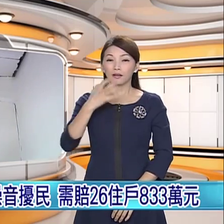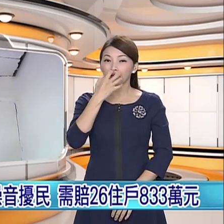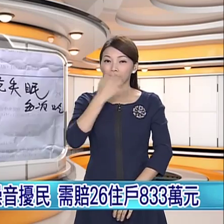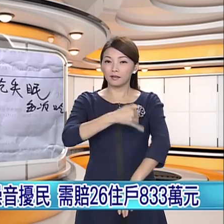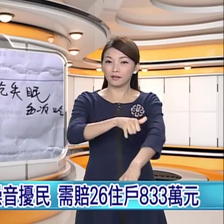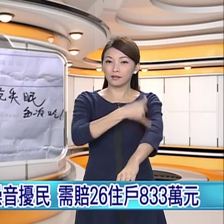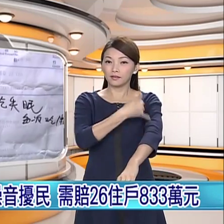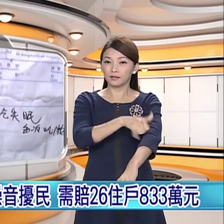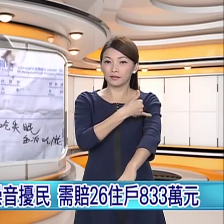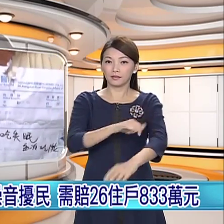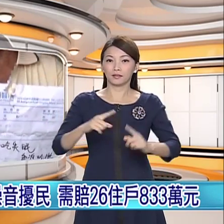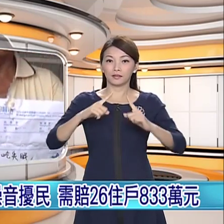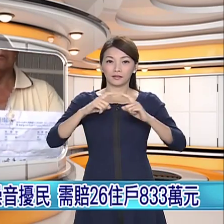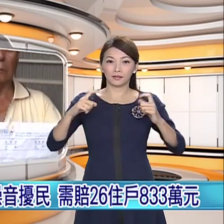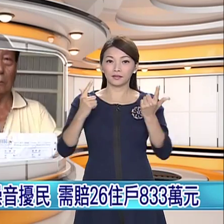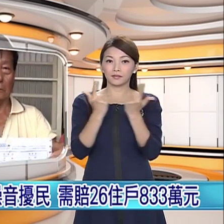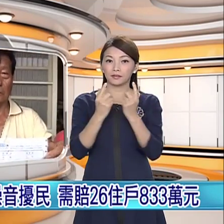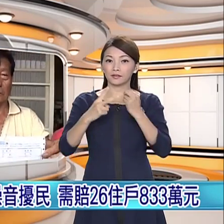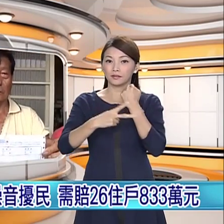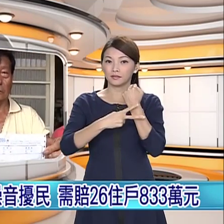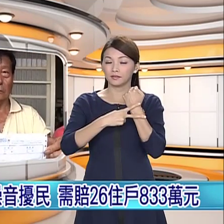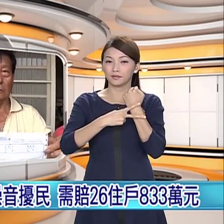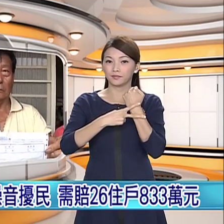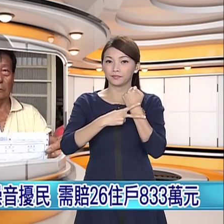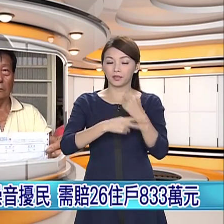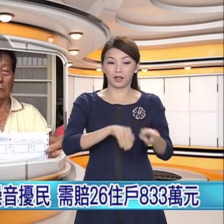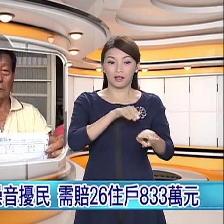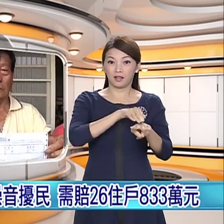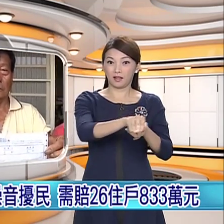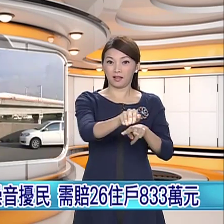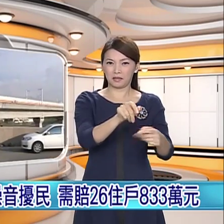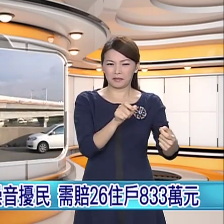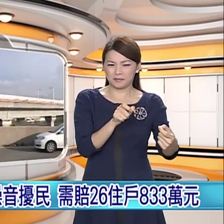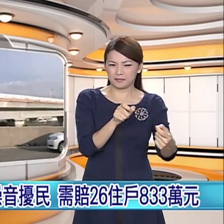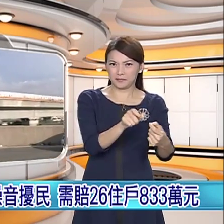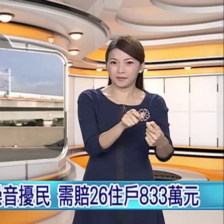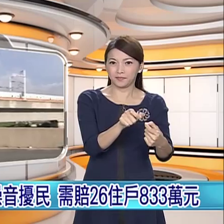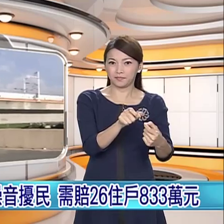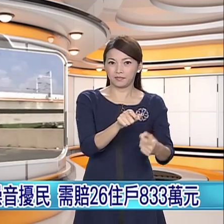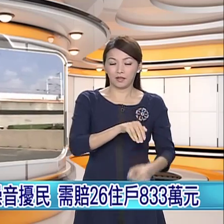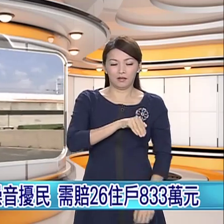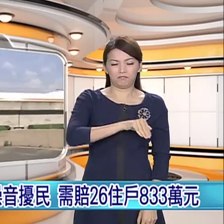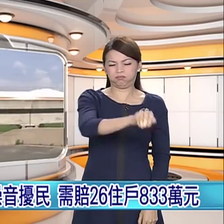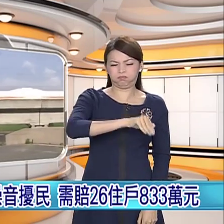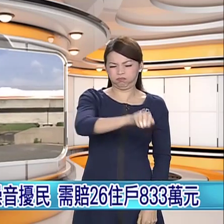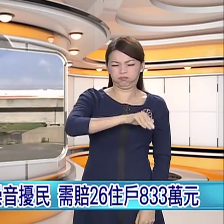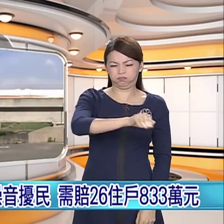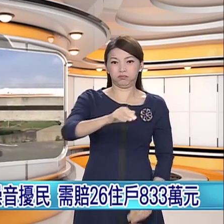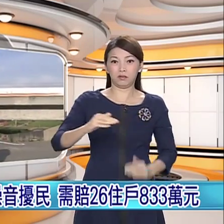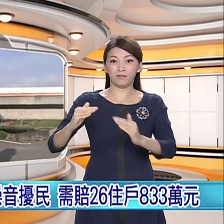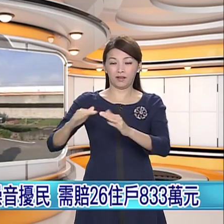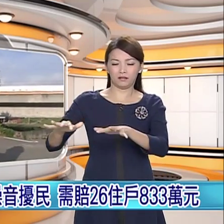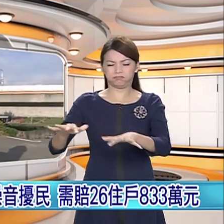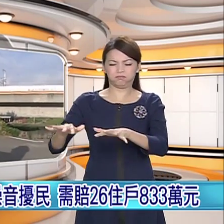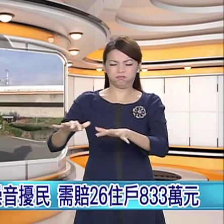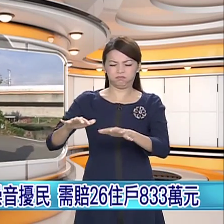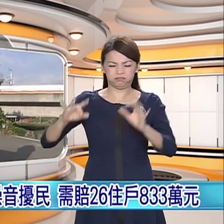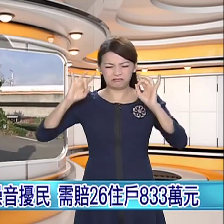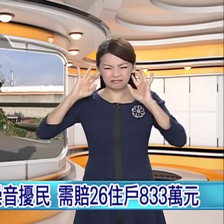常年饱受高铁噪音之苦的苗栗通宵城北里的居民，受不了高铁经过时的